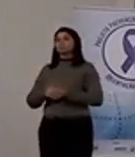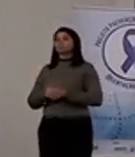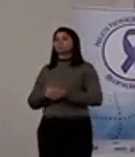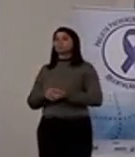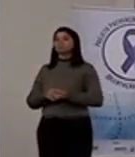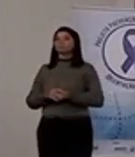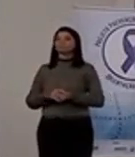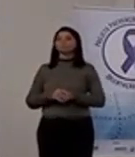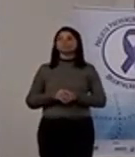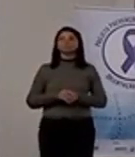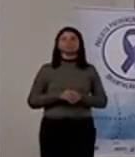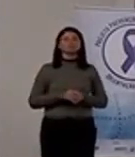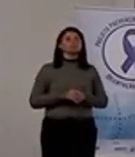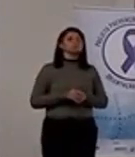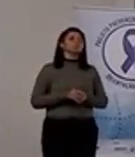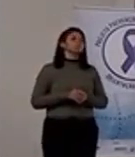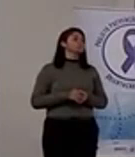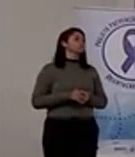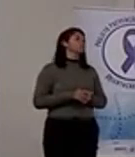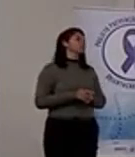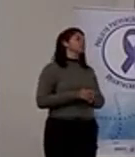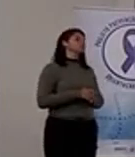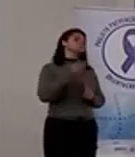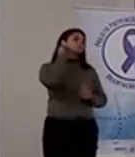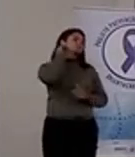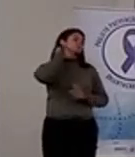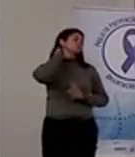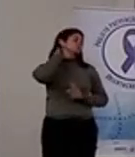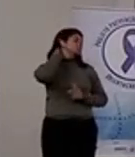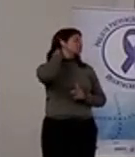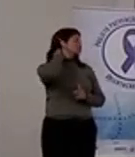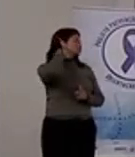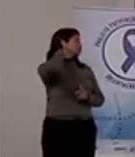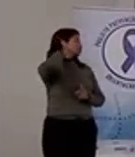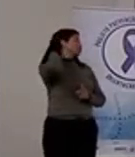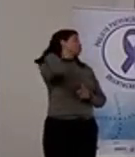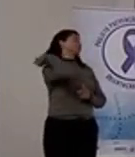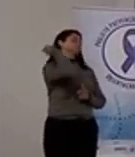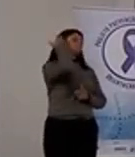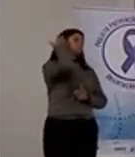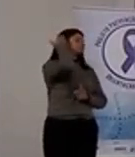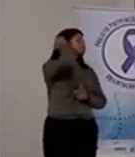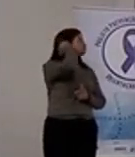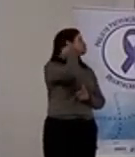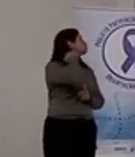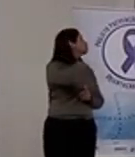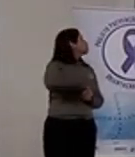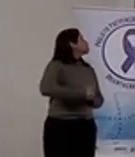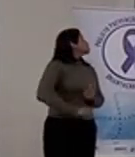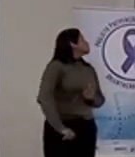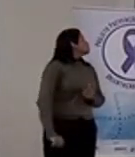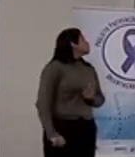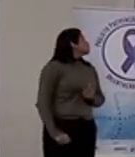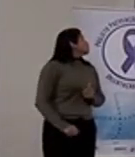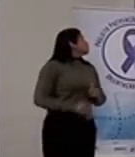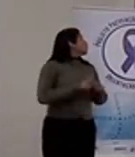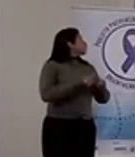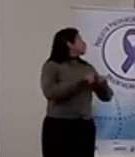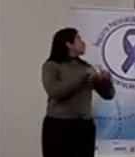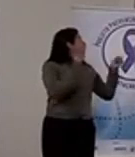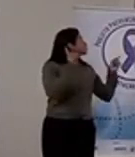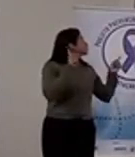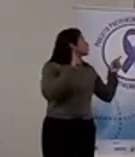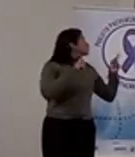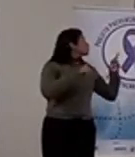Sim. Ele parece, né? Mas o cariótipo dele é igual ao desse